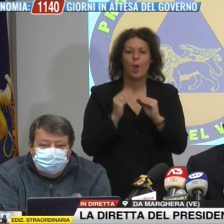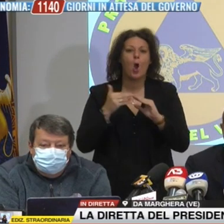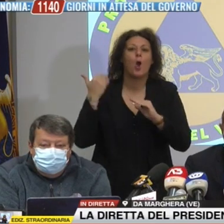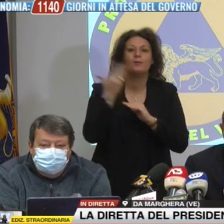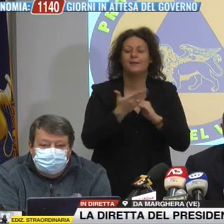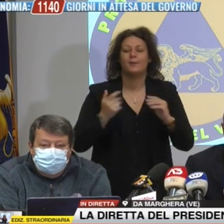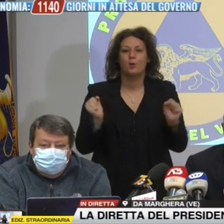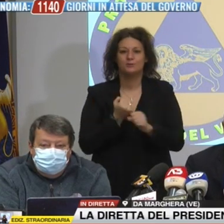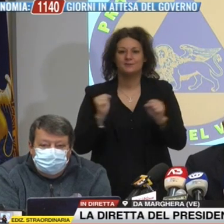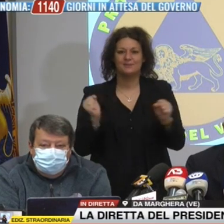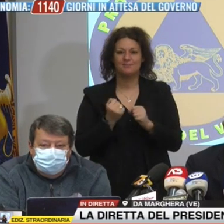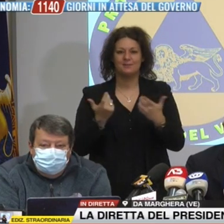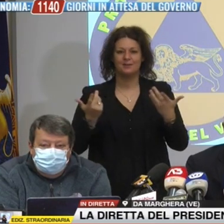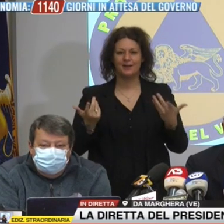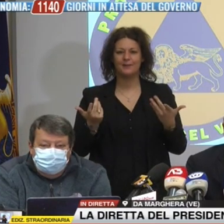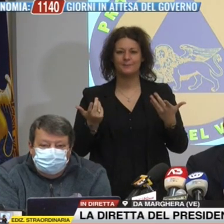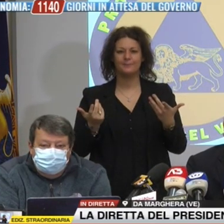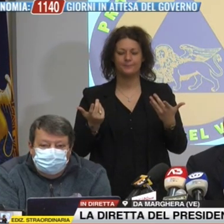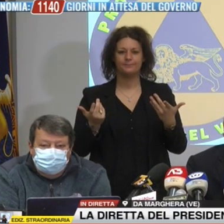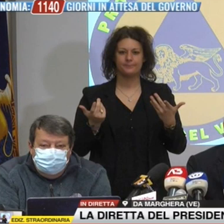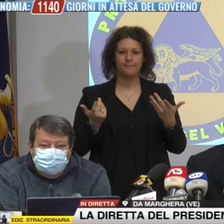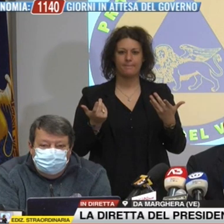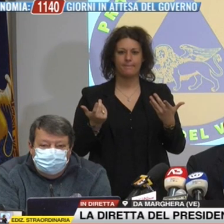senso che noi non è che possiamo